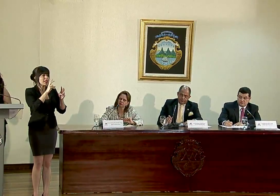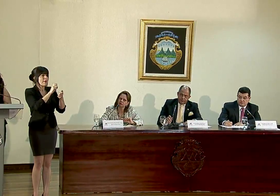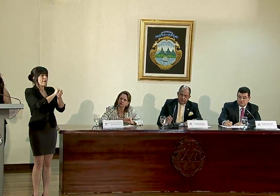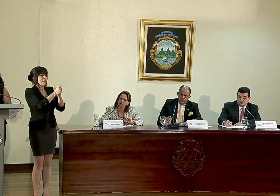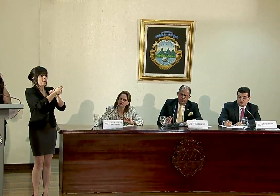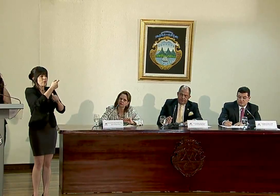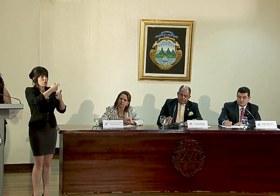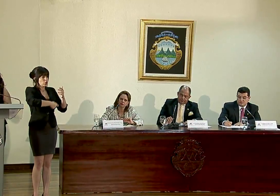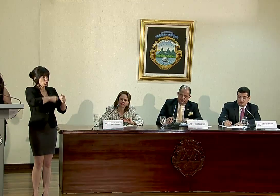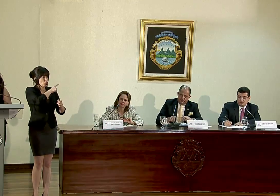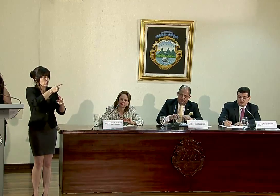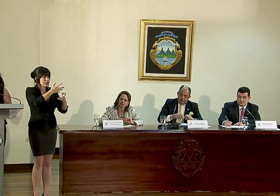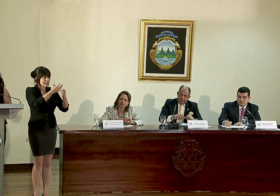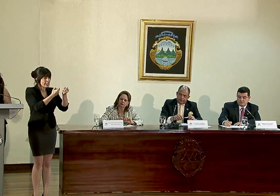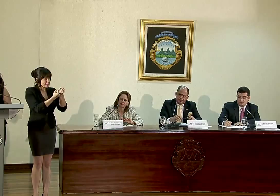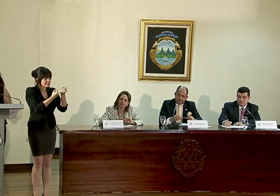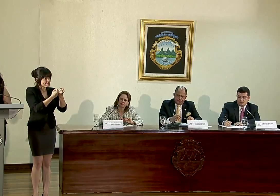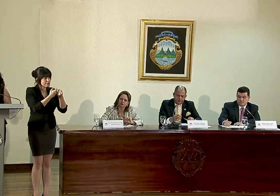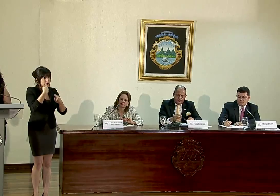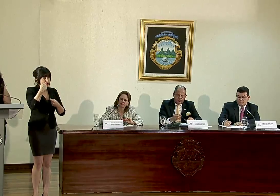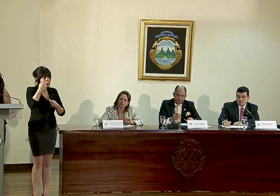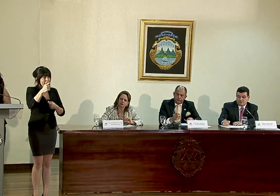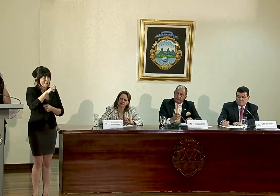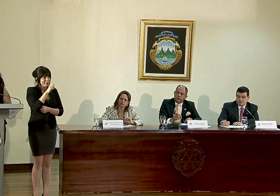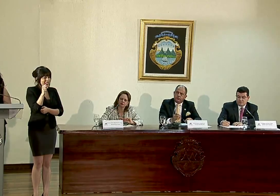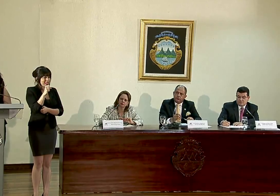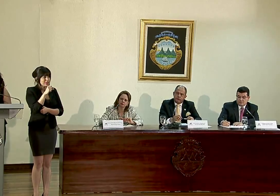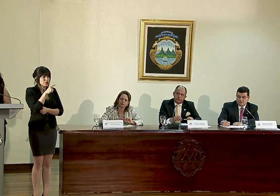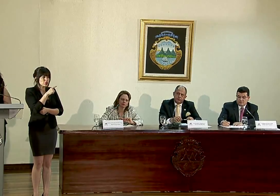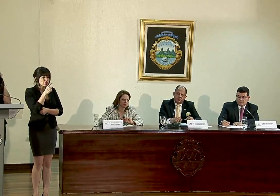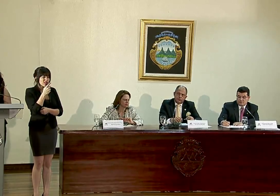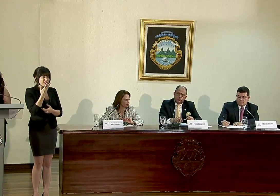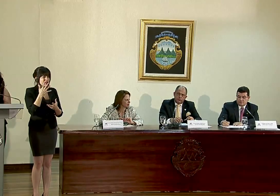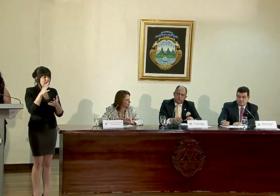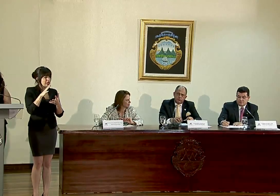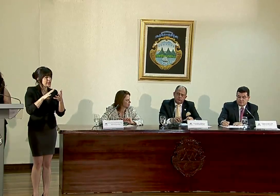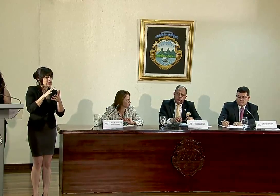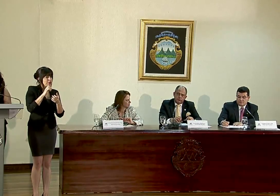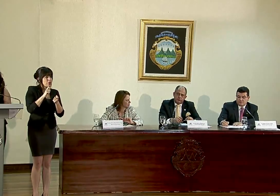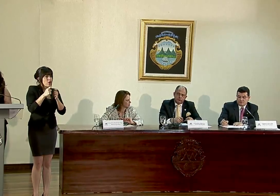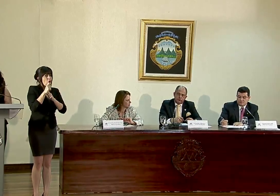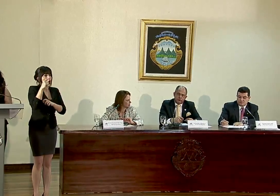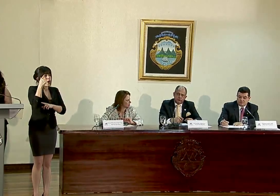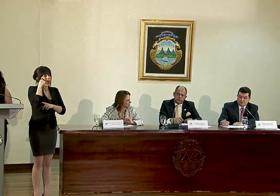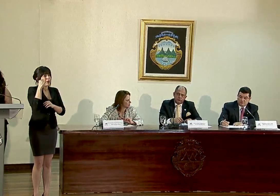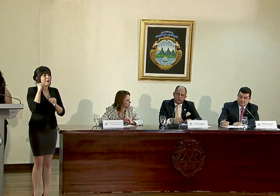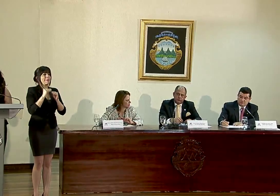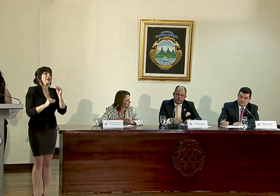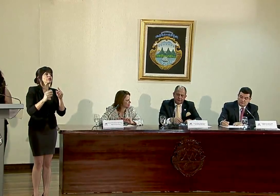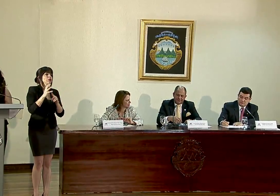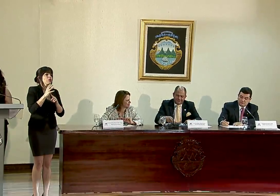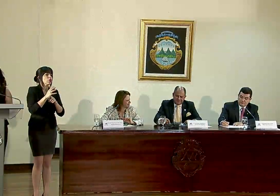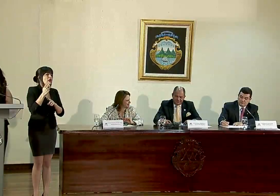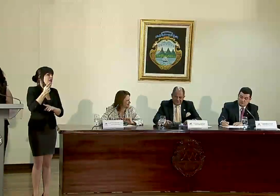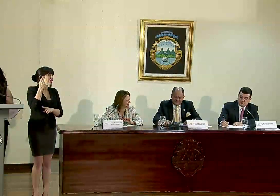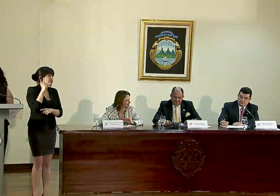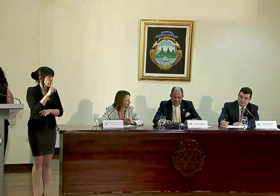reforma fiscal que ustedes pretenden impulsar en los próximos meses ¿Le genera incertidumbre convertirse en el gobierno más impopular de la historia?